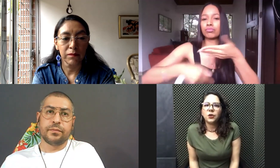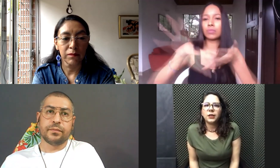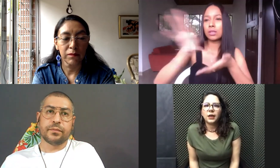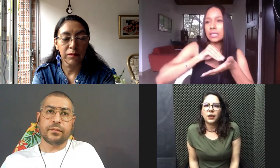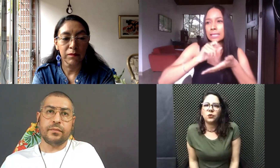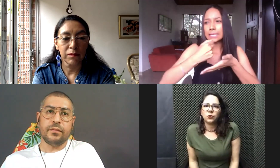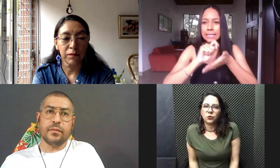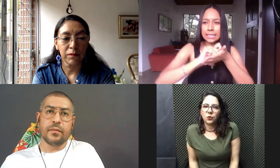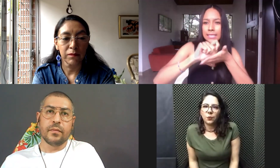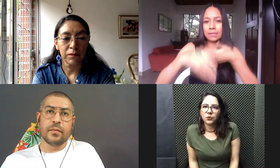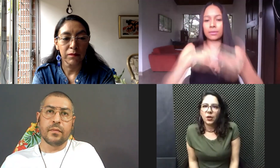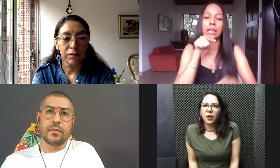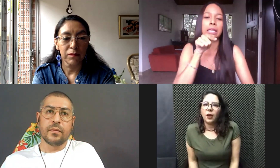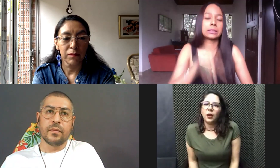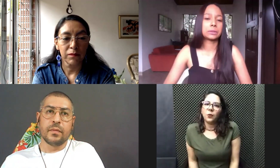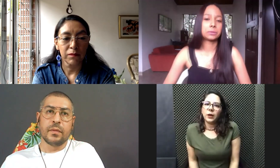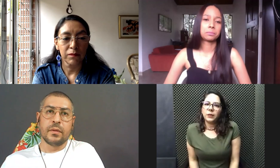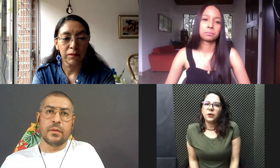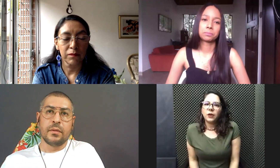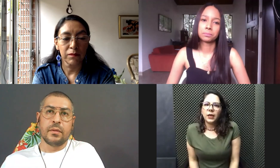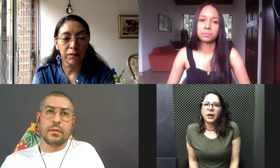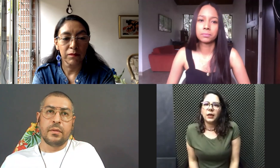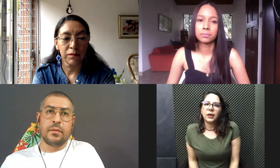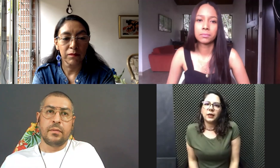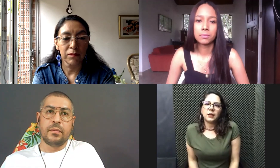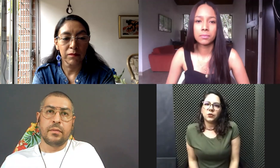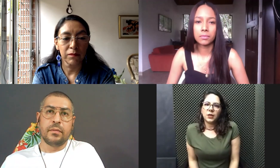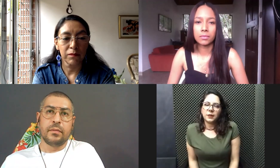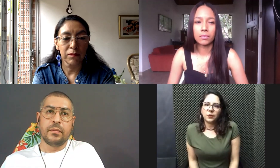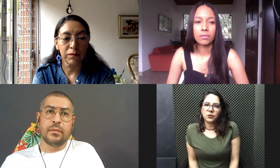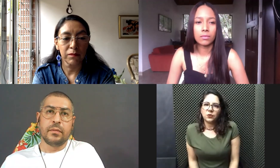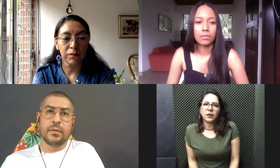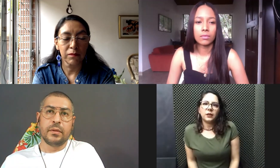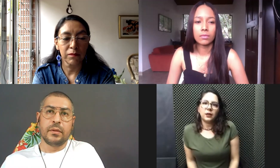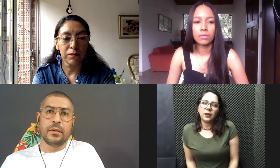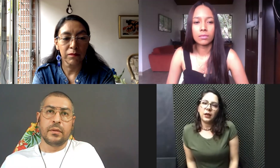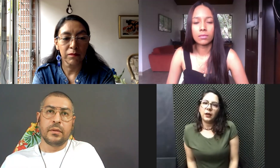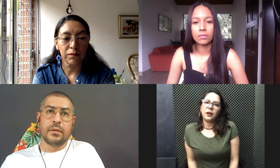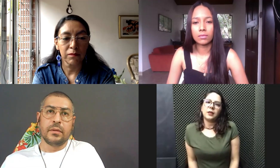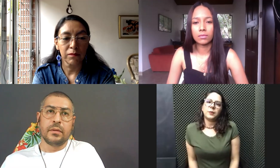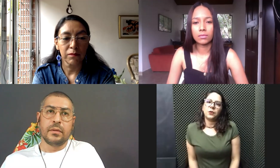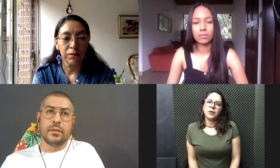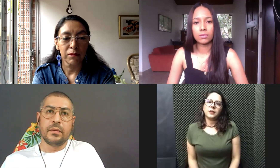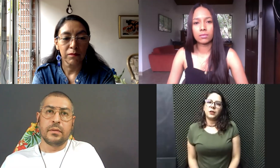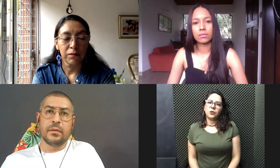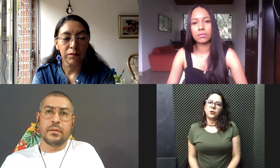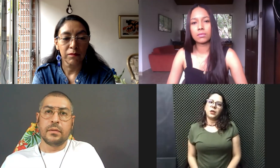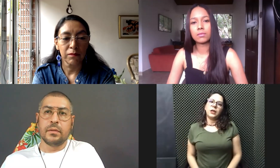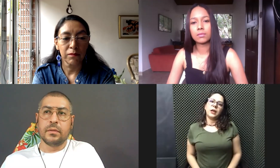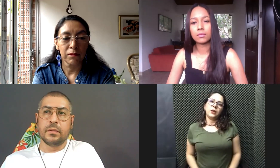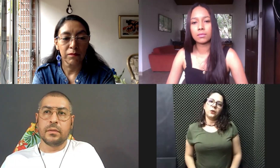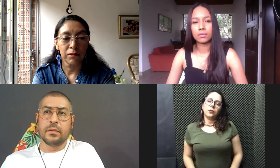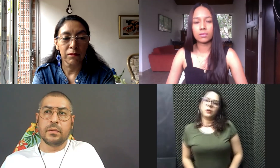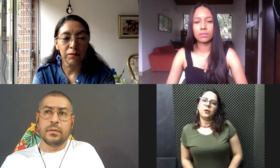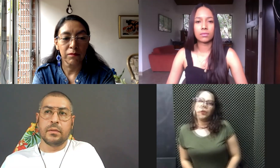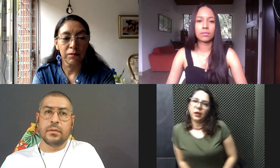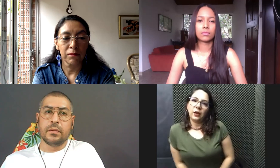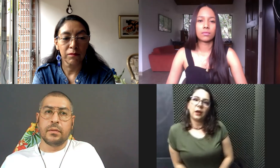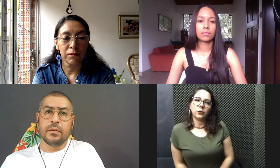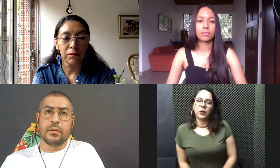es mayoritario y nosotros somos una minoría y que estamos en ese proceso de adquirir el español escrito y